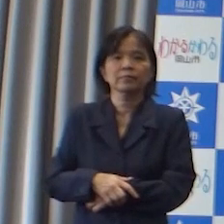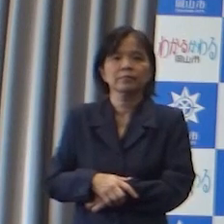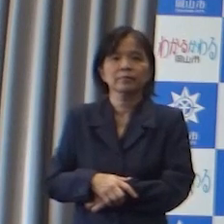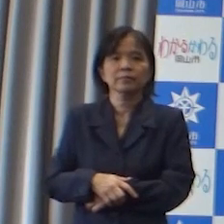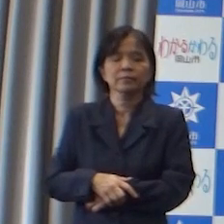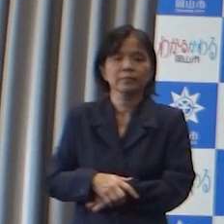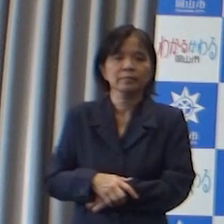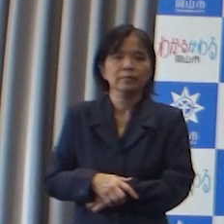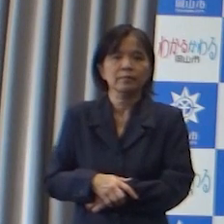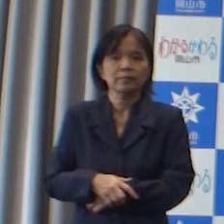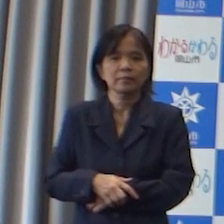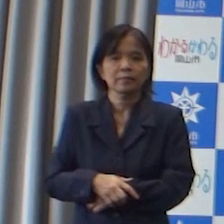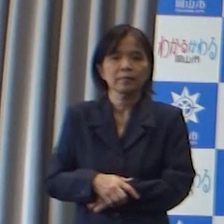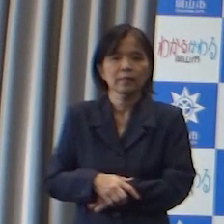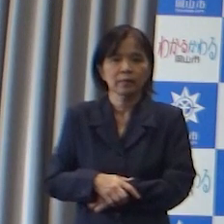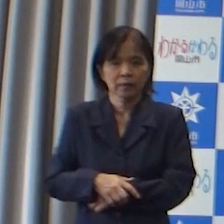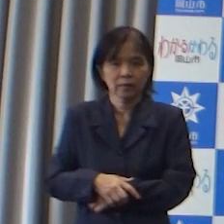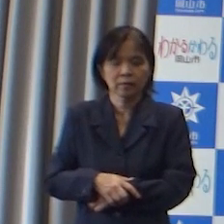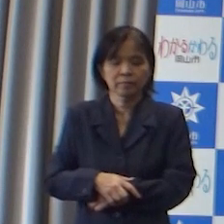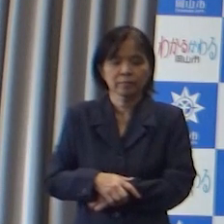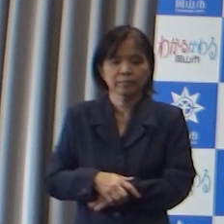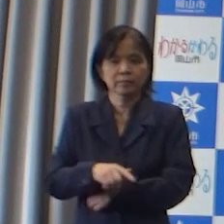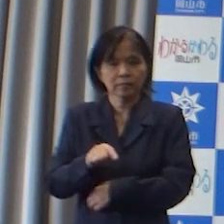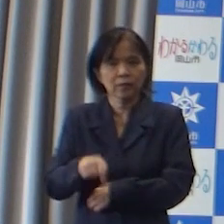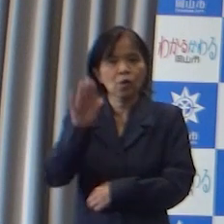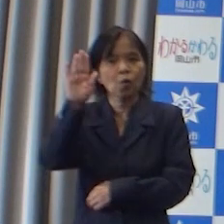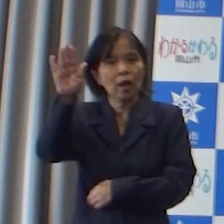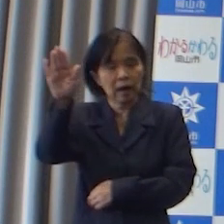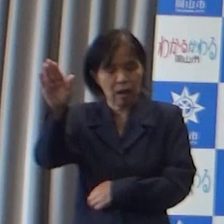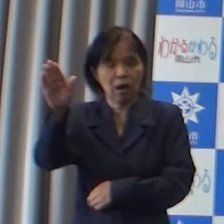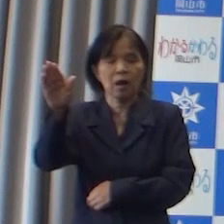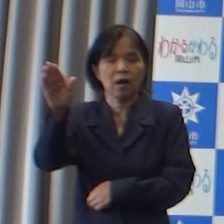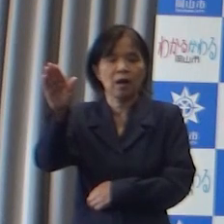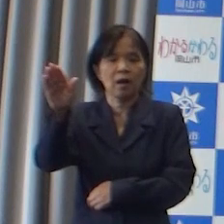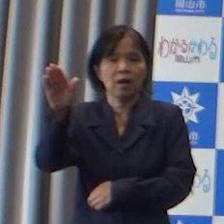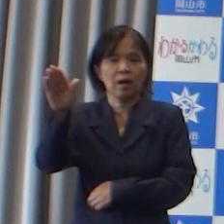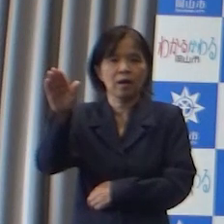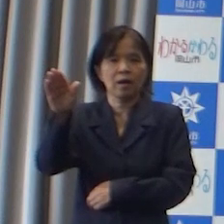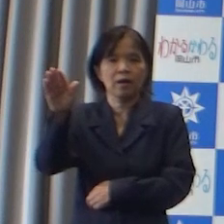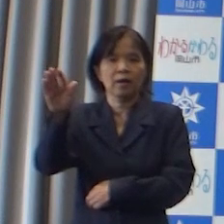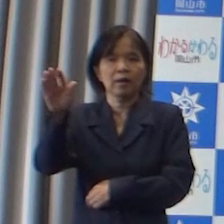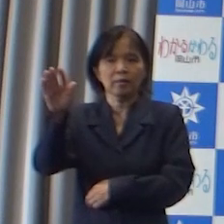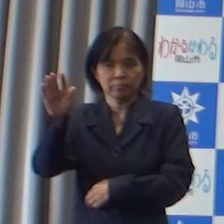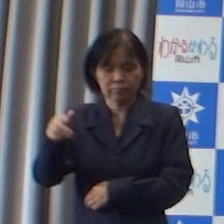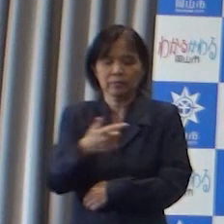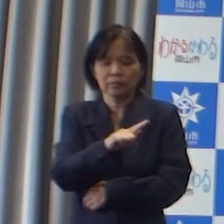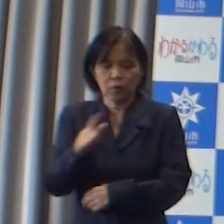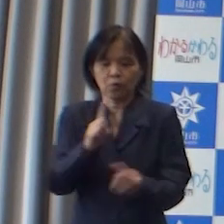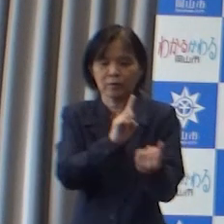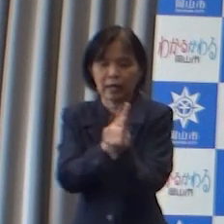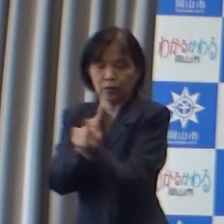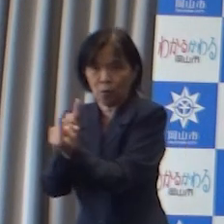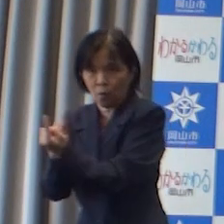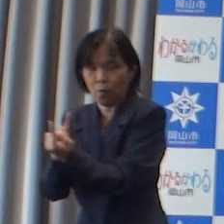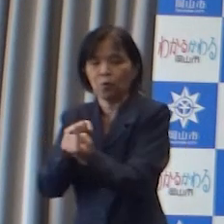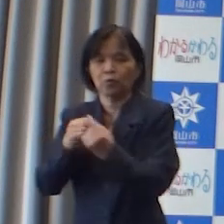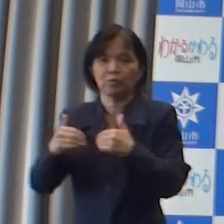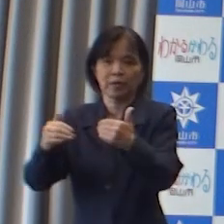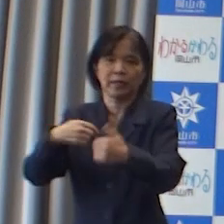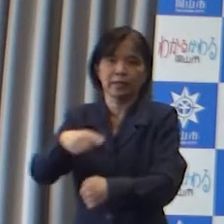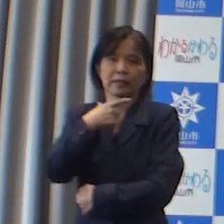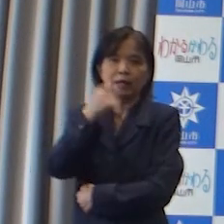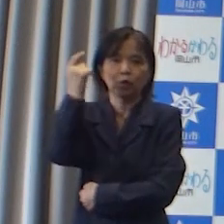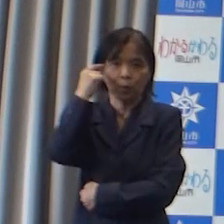計画しているさまざまな施設、これからを順次、対応していきたいと思っております